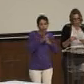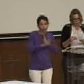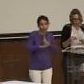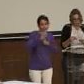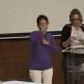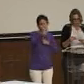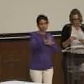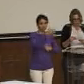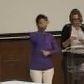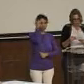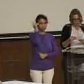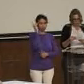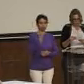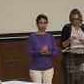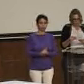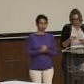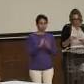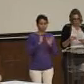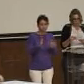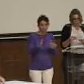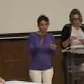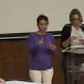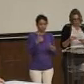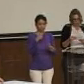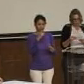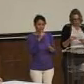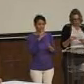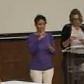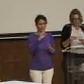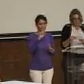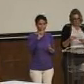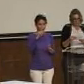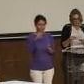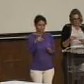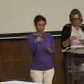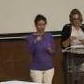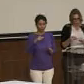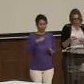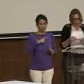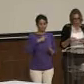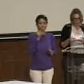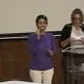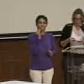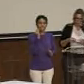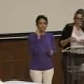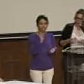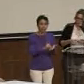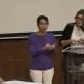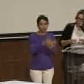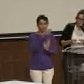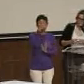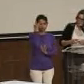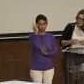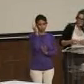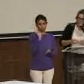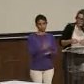de pessoas? Já que a DRGP, reitoria, está carente disso. Professor